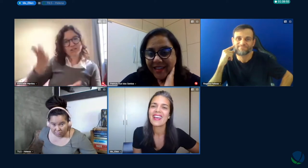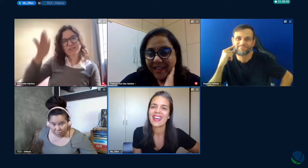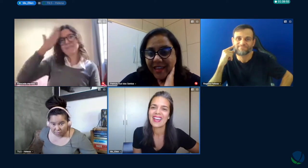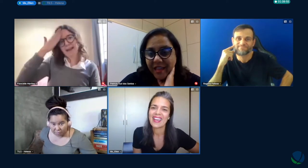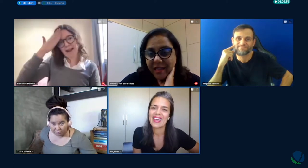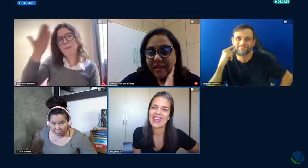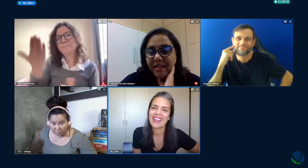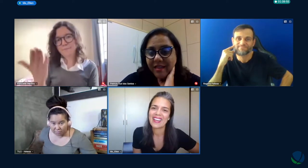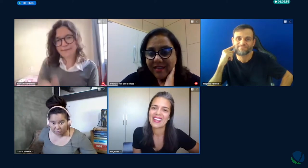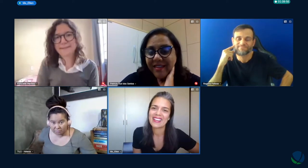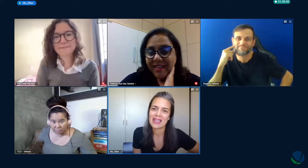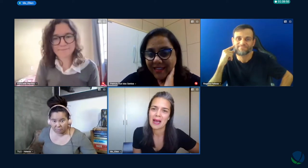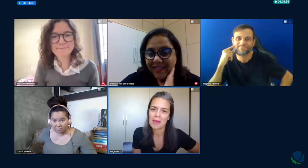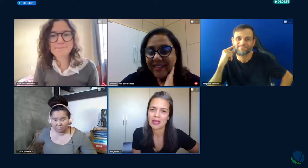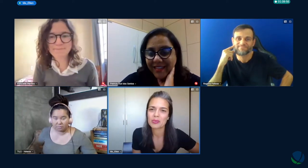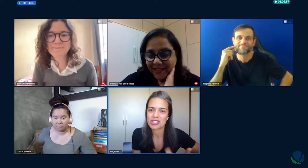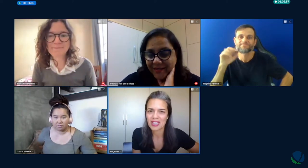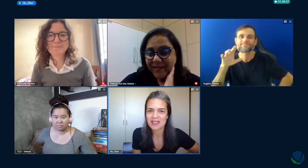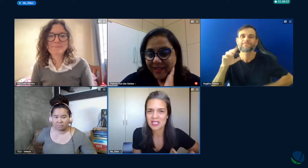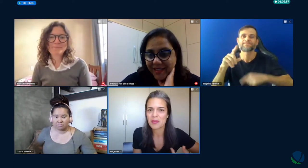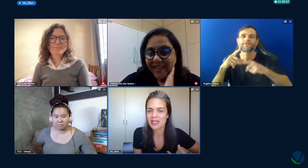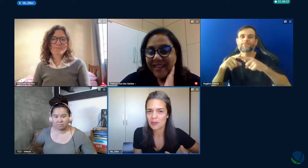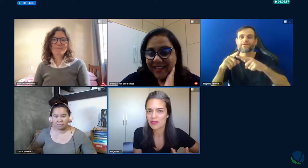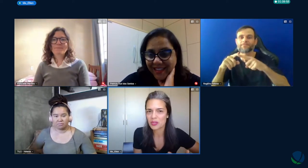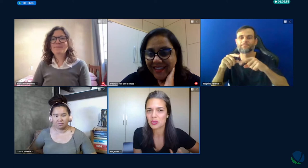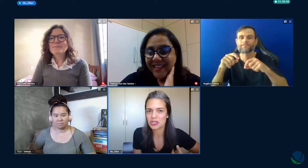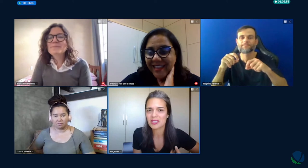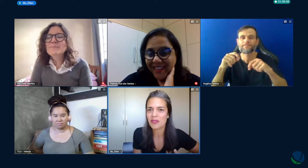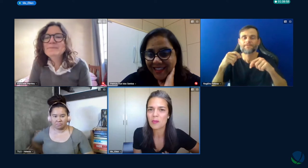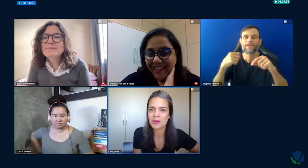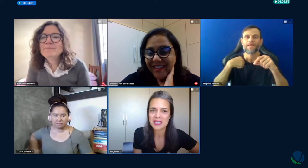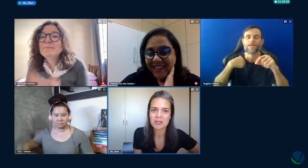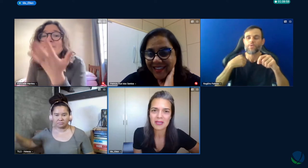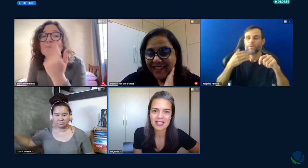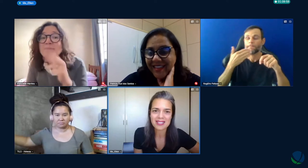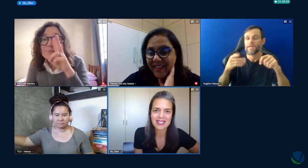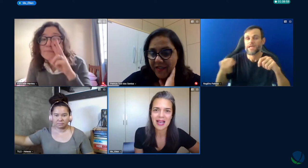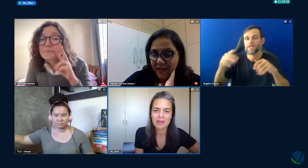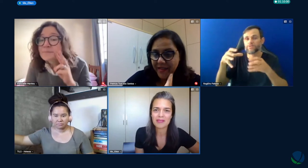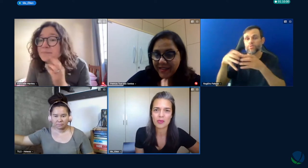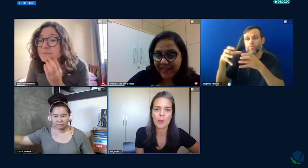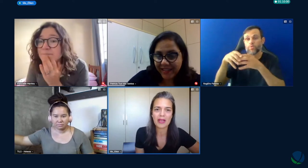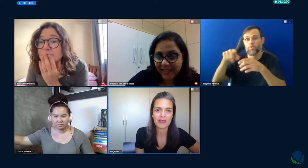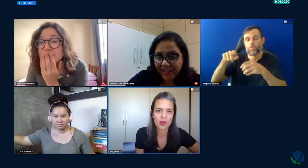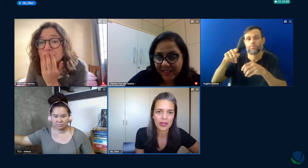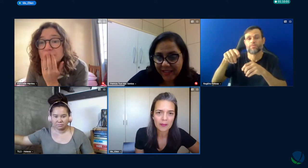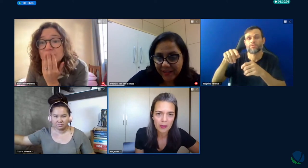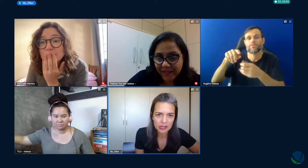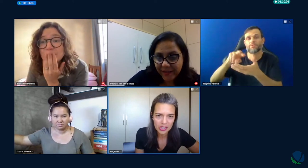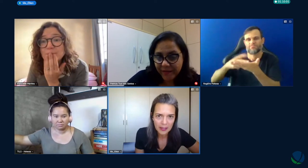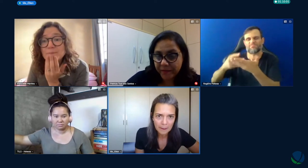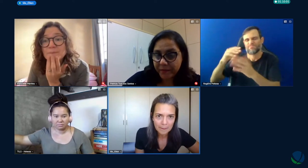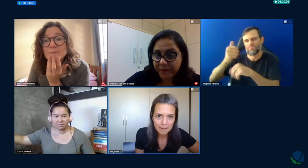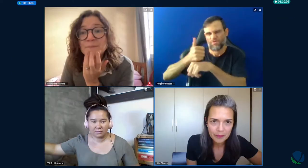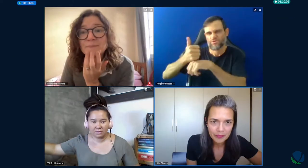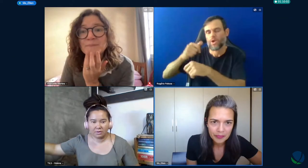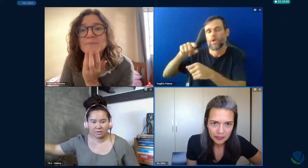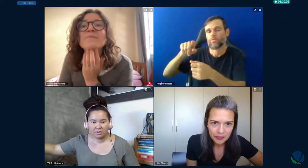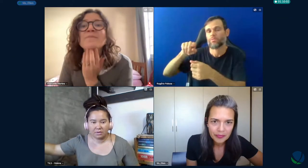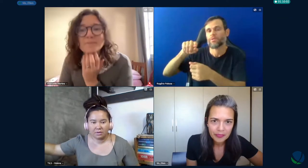né? E a Tuxa teve essa experiência, a professora Tuxa esteve comigo nessa experiência e sabe como é que foi,